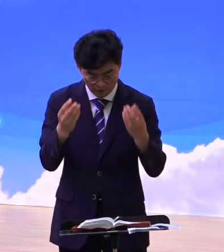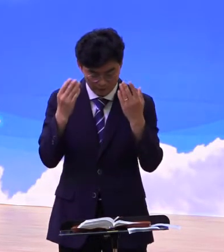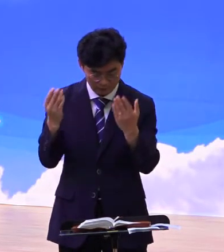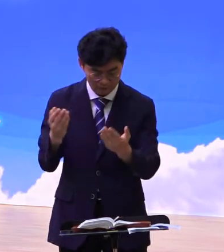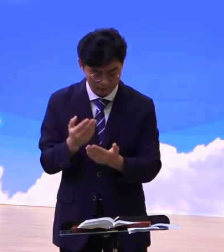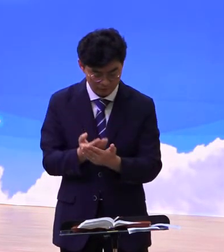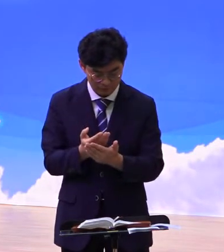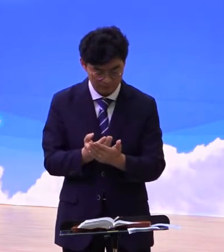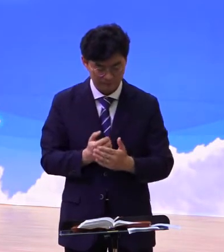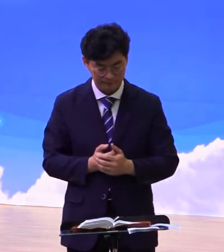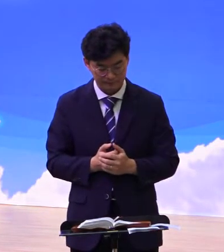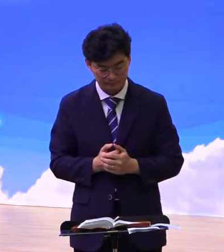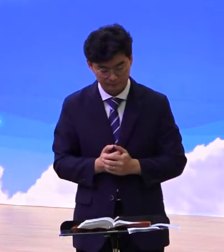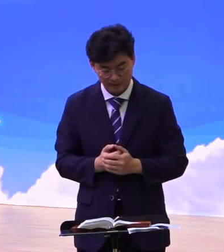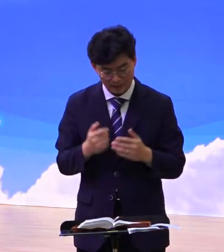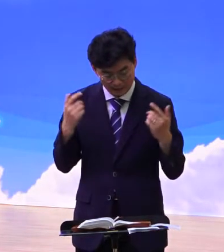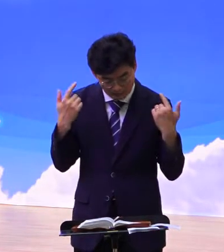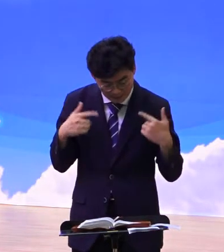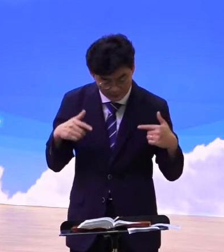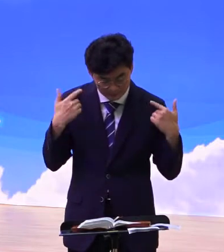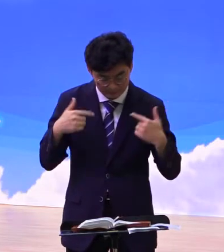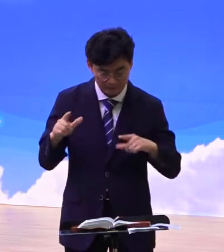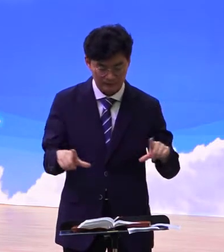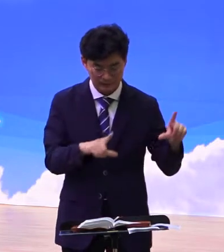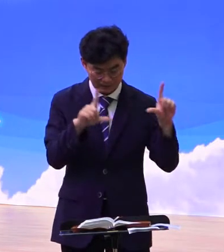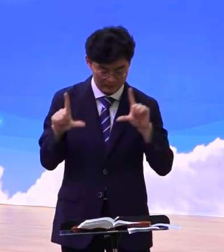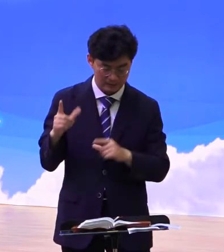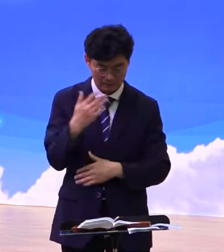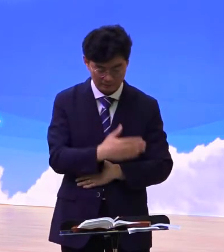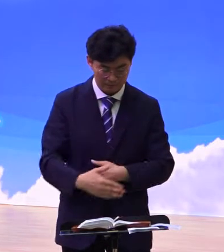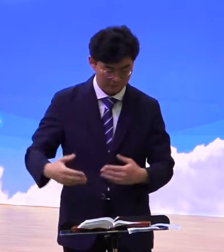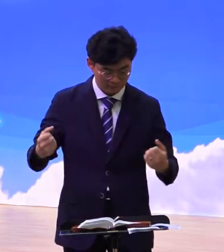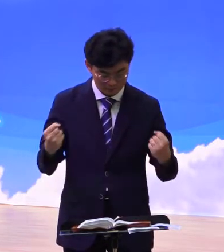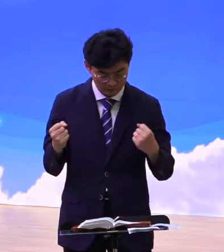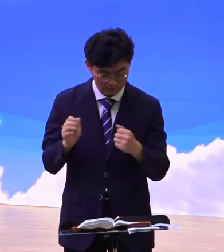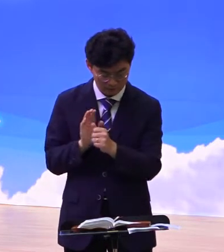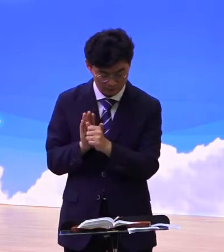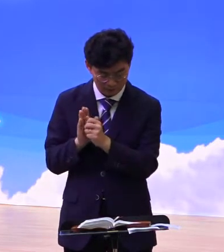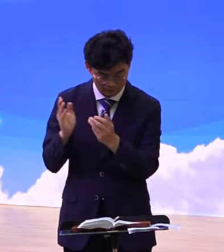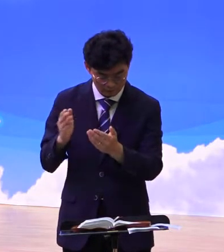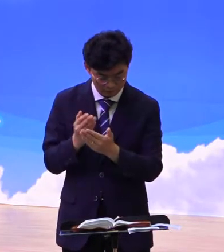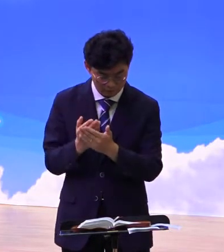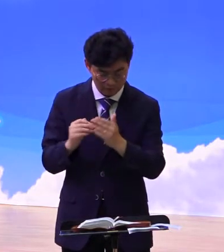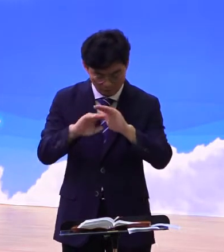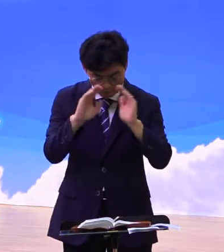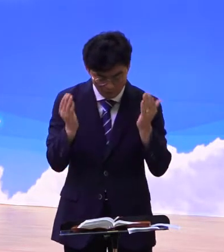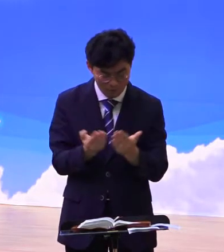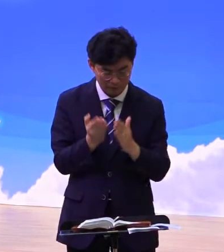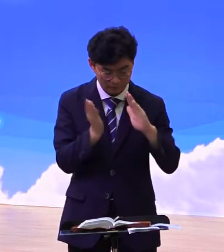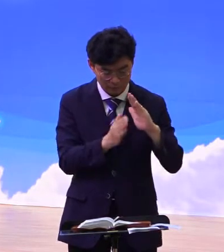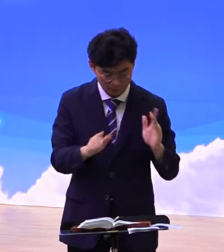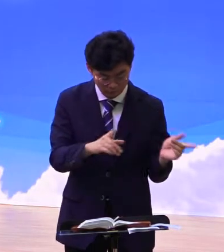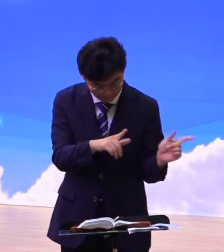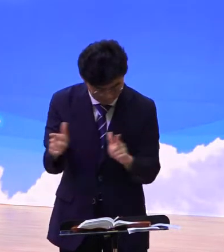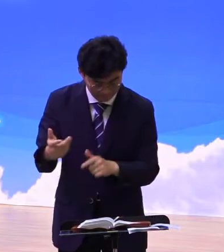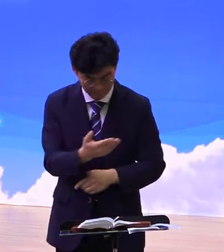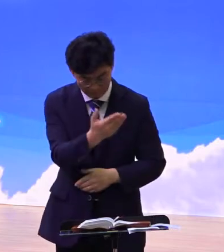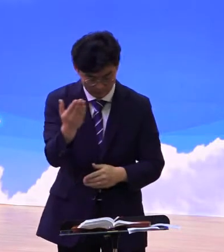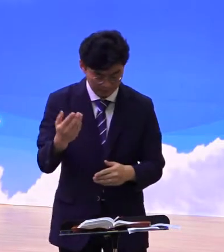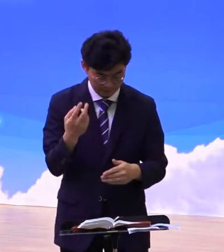주시옵소서. 늘 생활에 강건하기 원합니다. 우리 모든 성도님들을 단단한 물가로